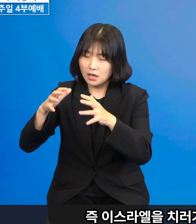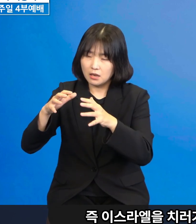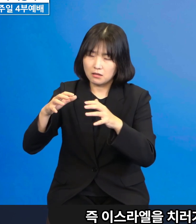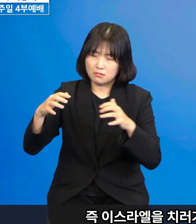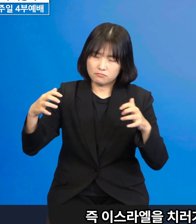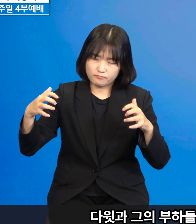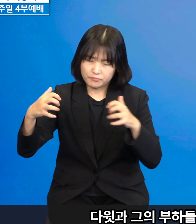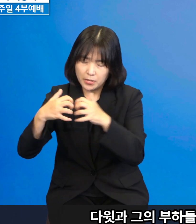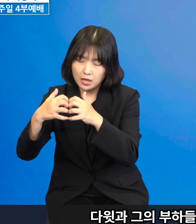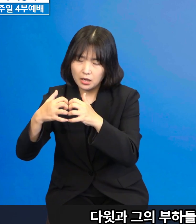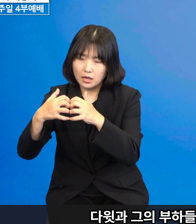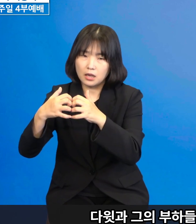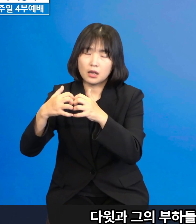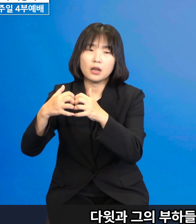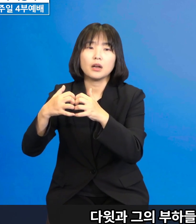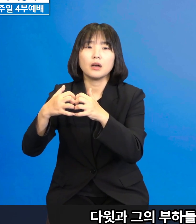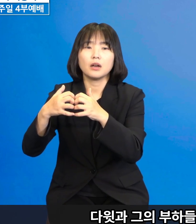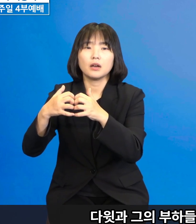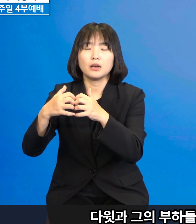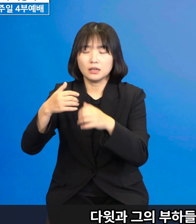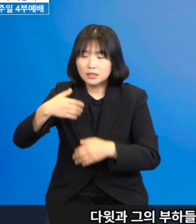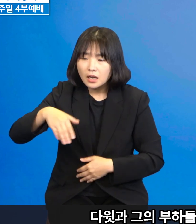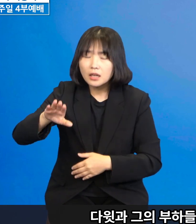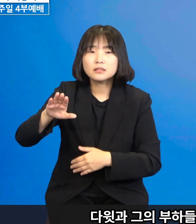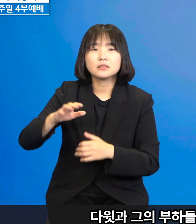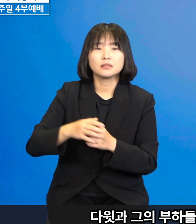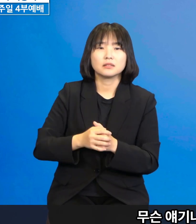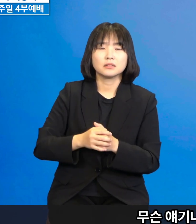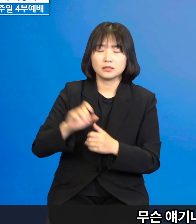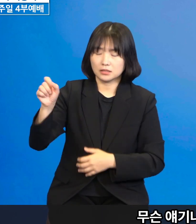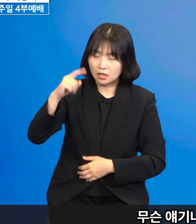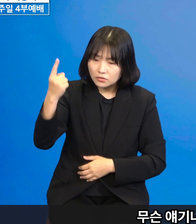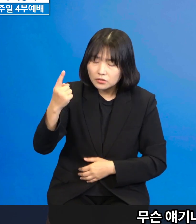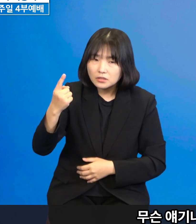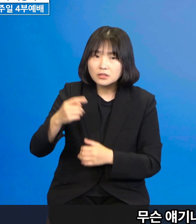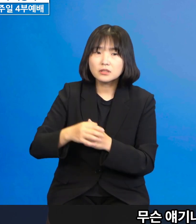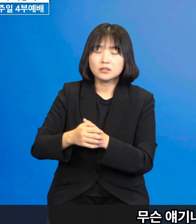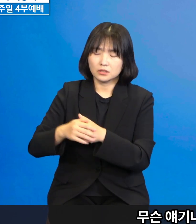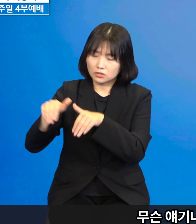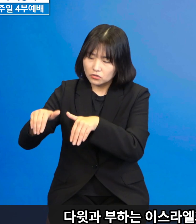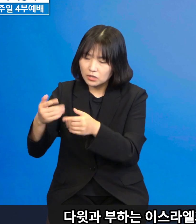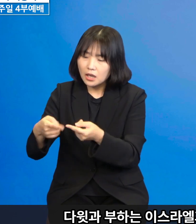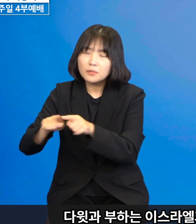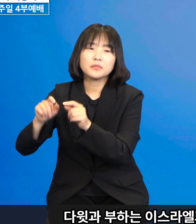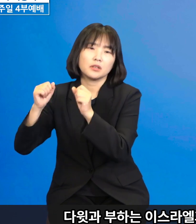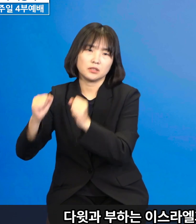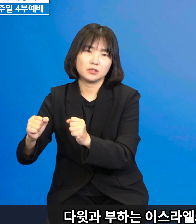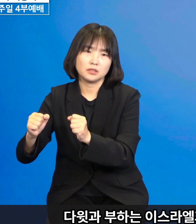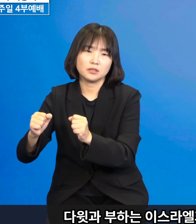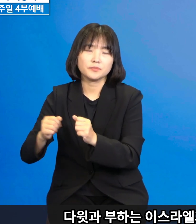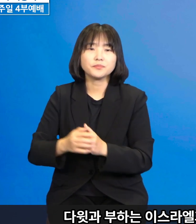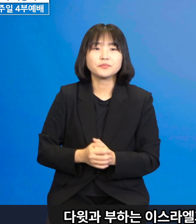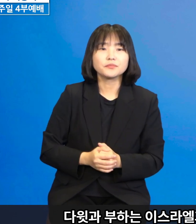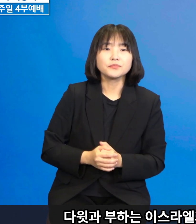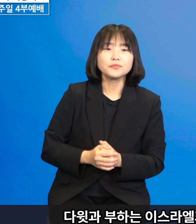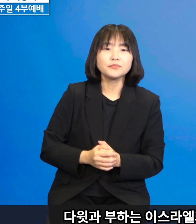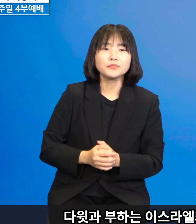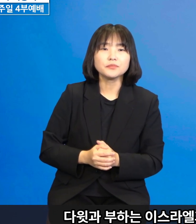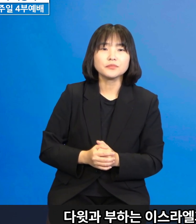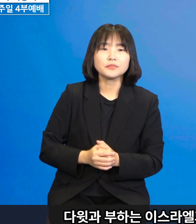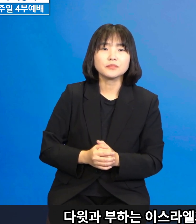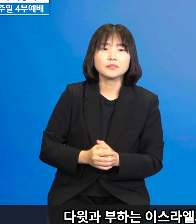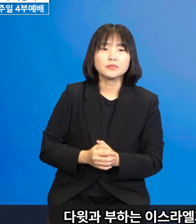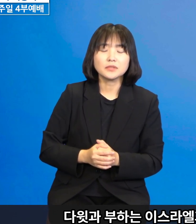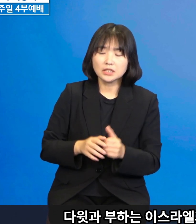블레셋의 연합군대에 다윗과 그의 부하들이 함께 있었다는 거예요. 무슨 얘기냐면 조금 있으면 다윗과 부하는 이